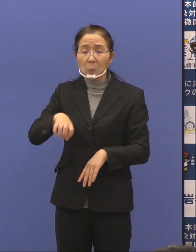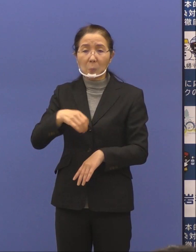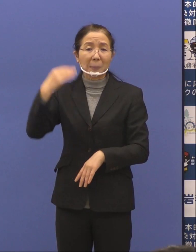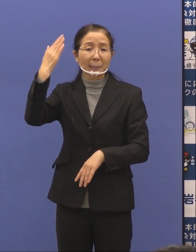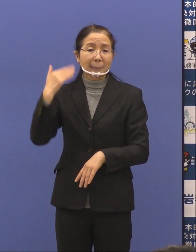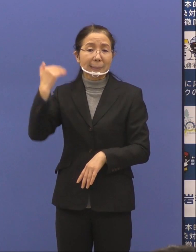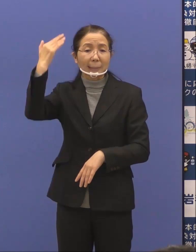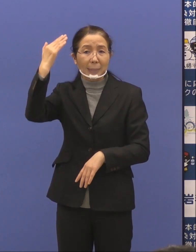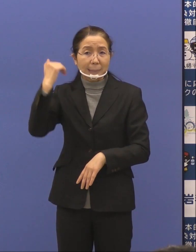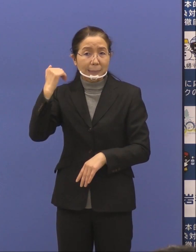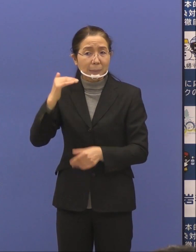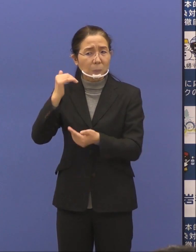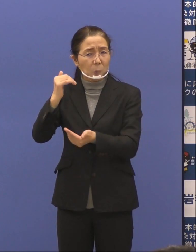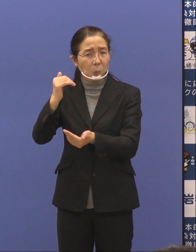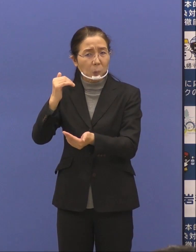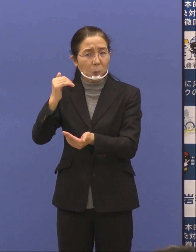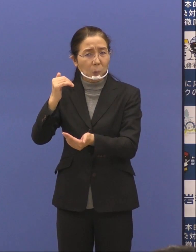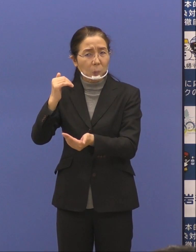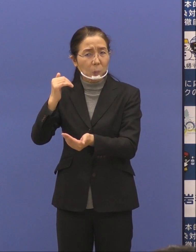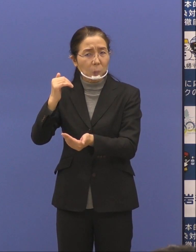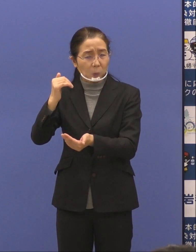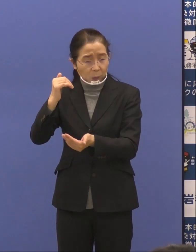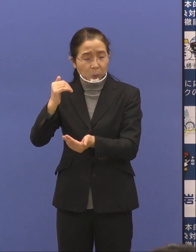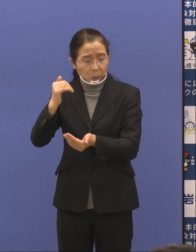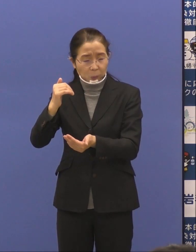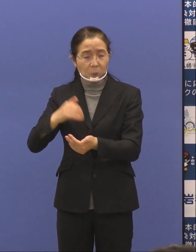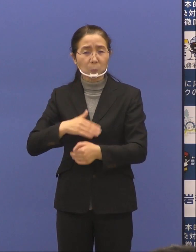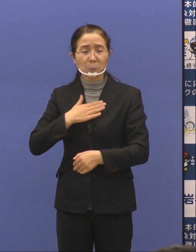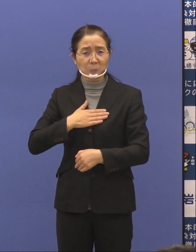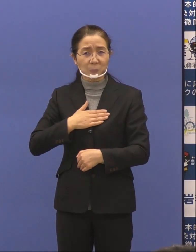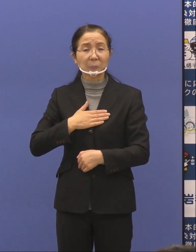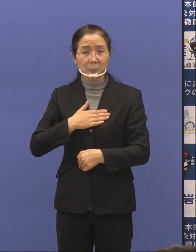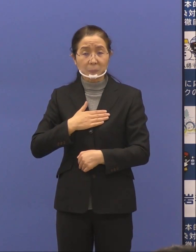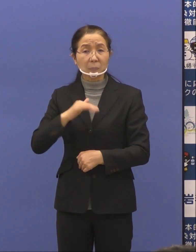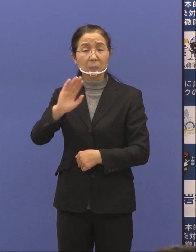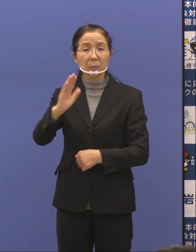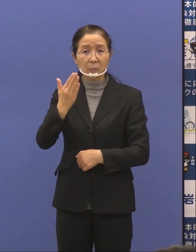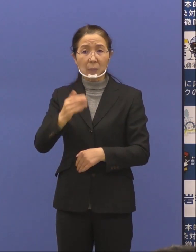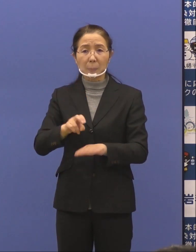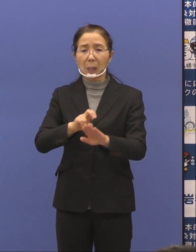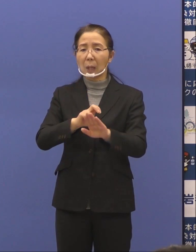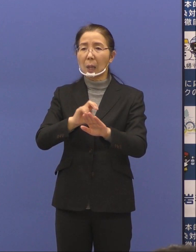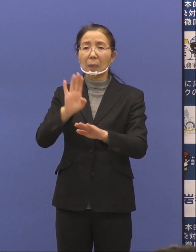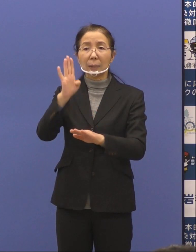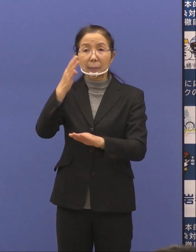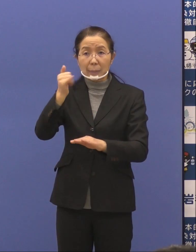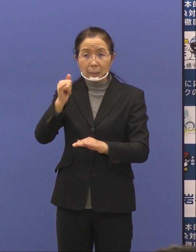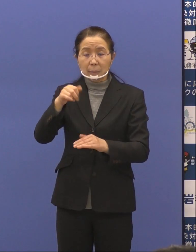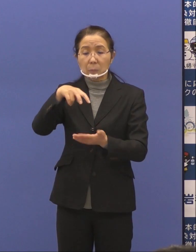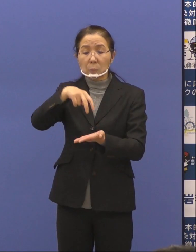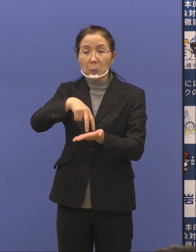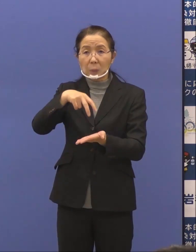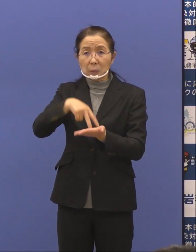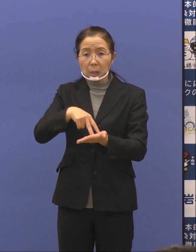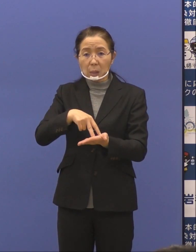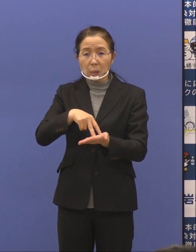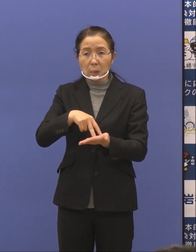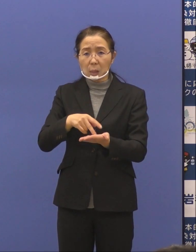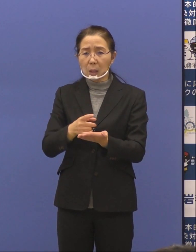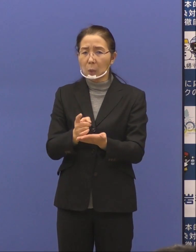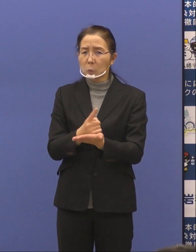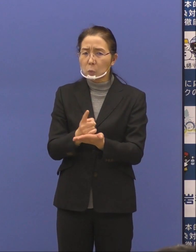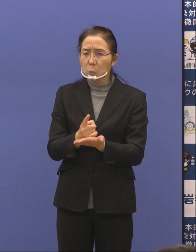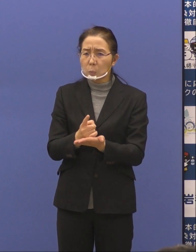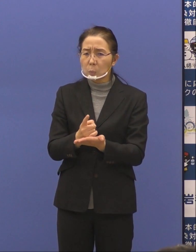というか、その移転に対して聞いていなくて、ということでしたが、県として進める方向性